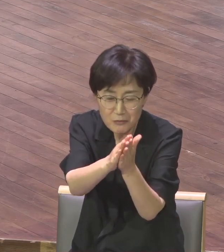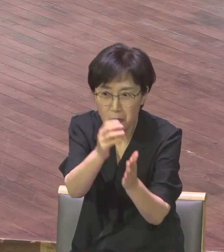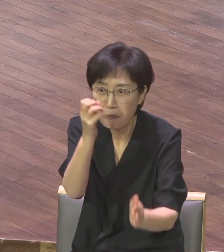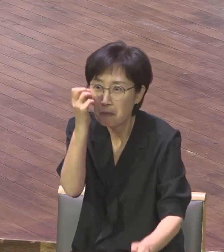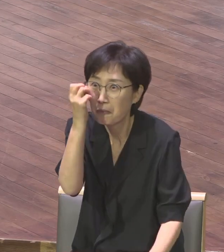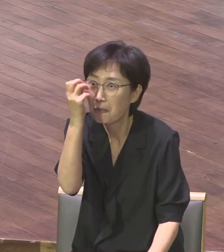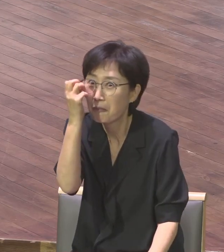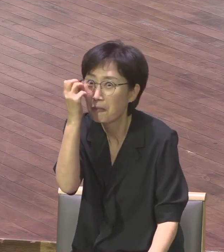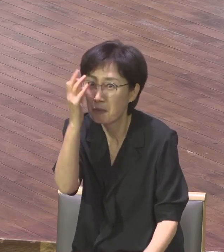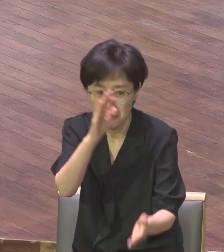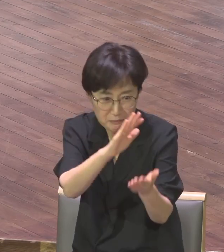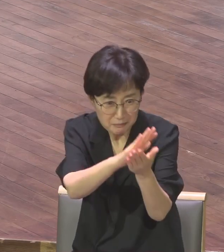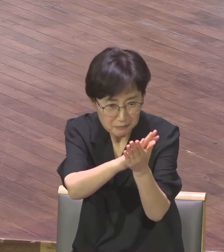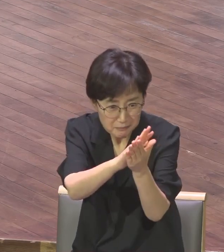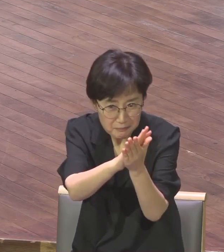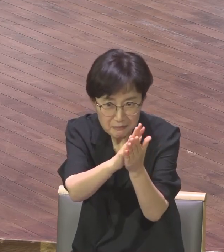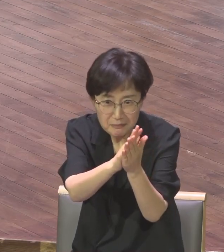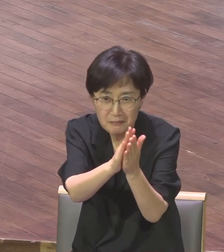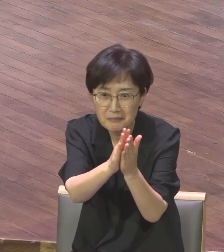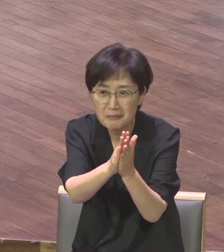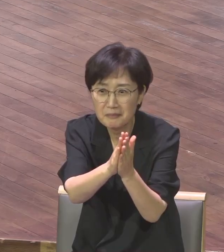신기하게 남편이 변화되기 시작해.